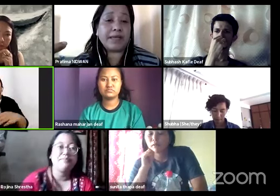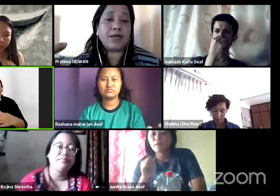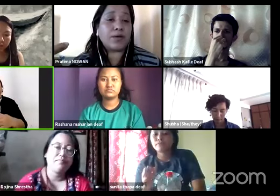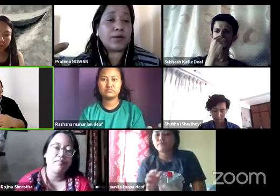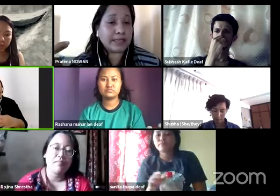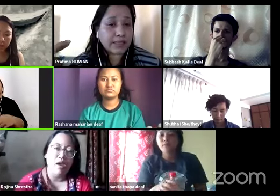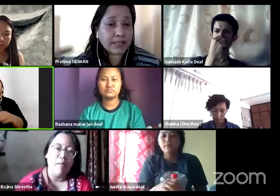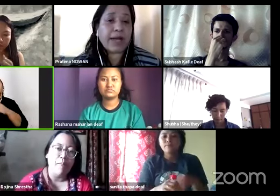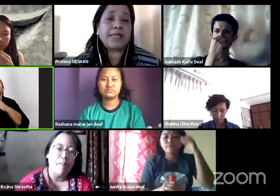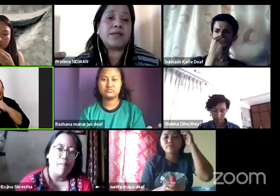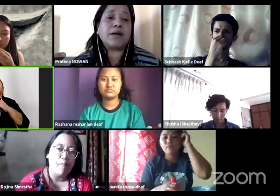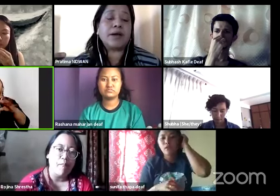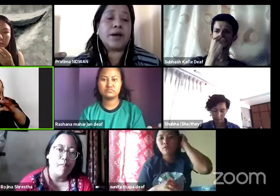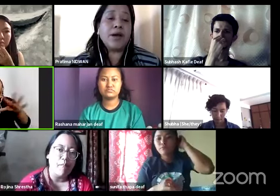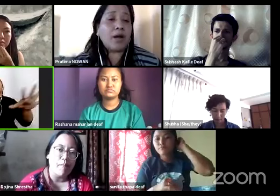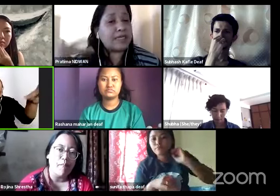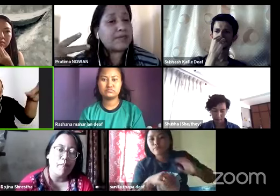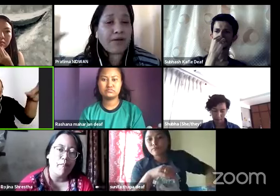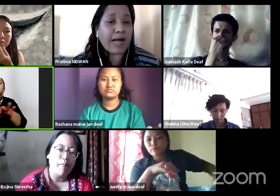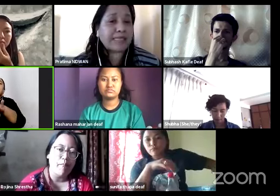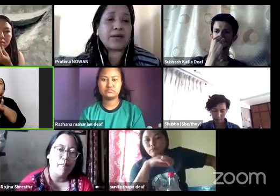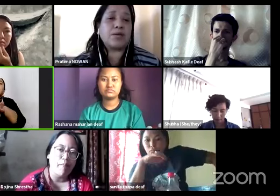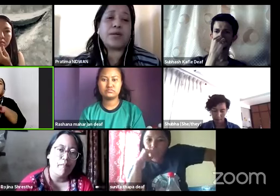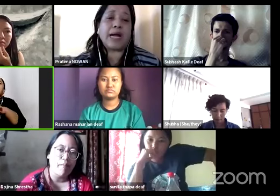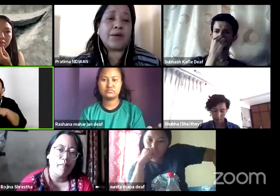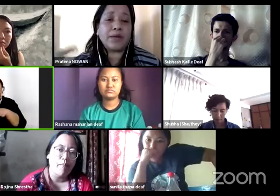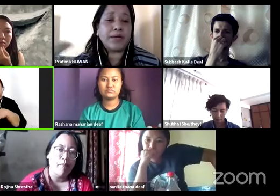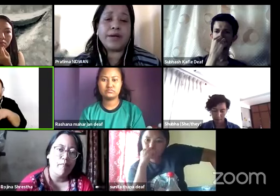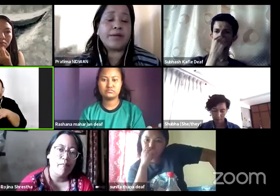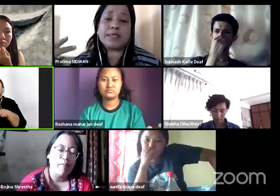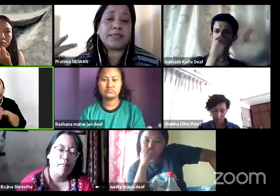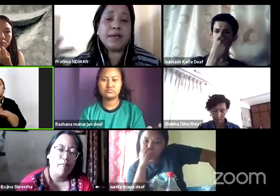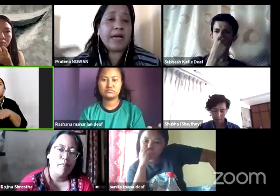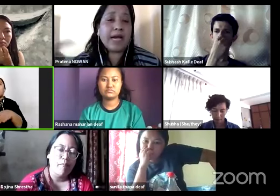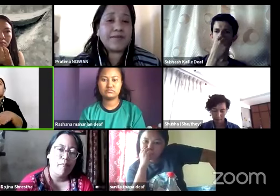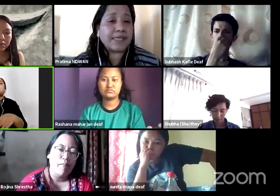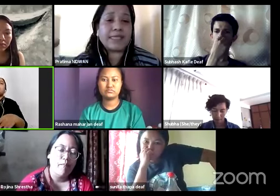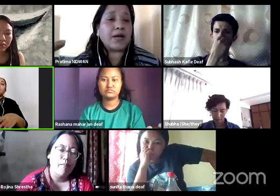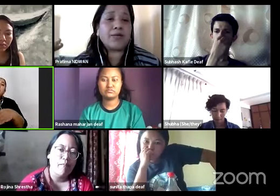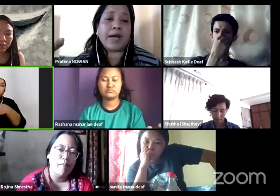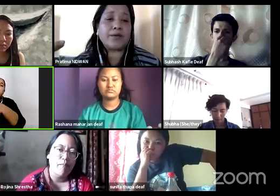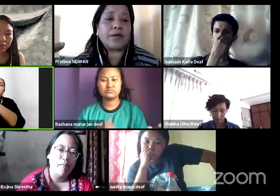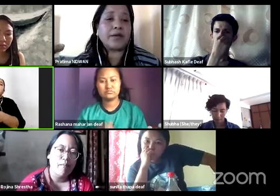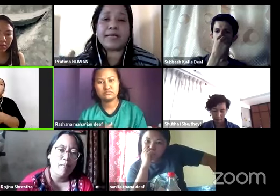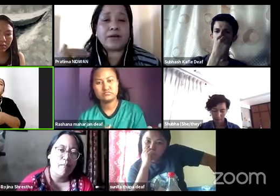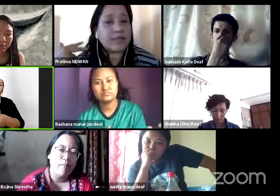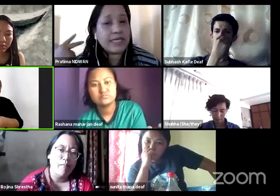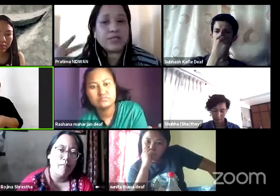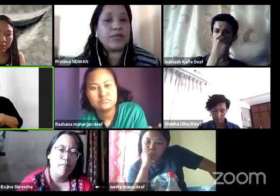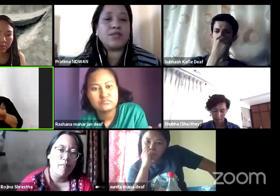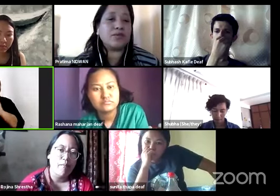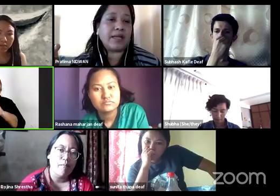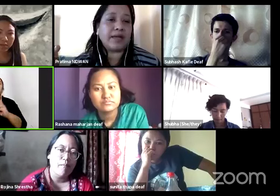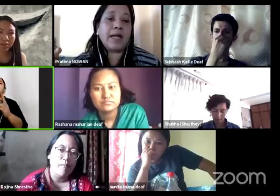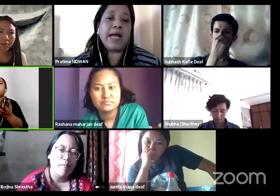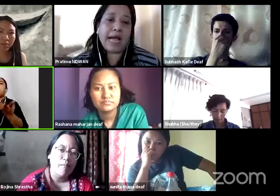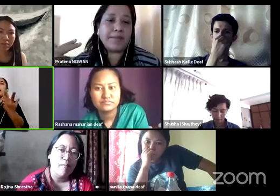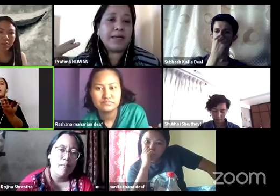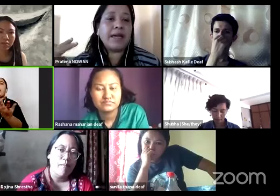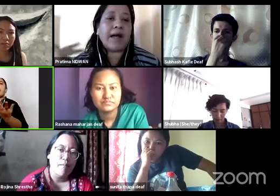धेरै व्यक्तिहरूलाई चाहिँ समाहित गरेर, अब यसमा भाषाको कुराहरू मैले अघि नै भने जस्तै आदिवासीका कुराहरू त यहाँ त कति छुँदै